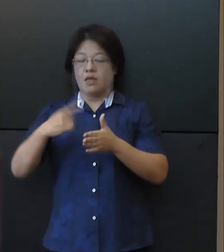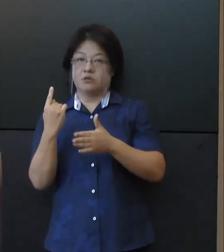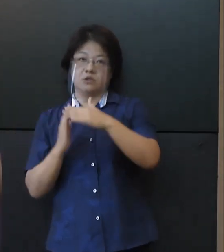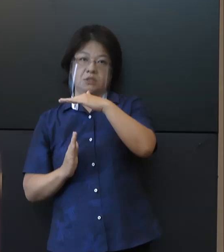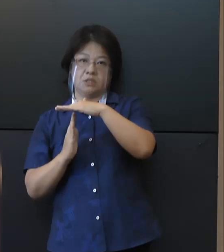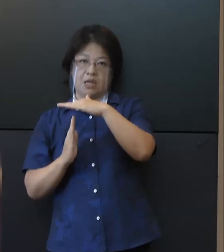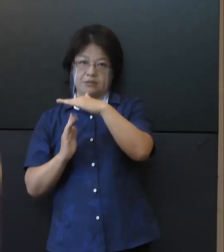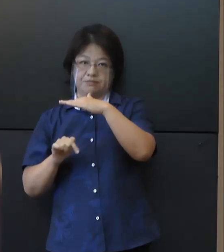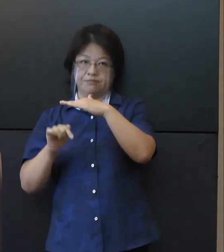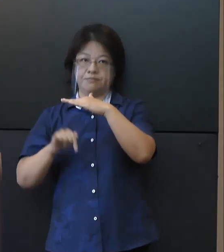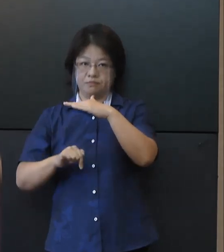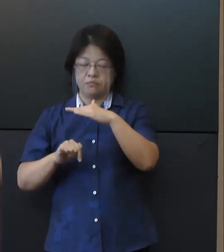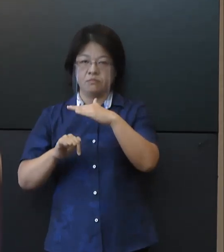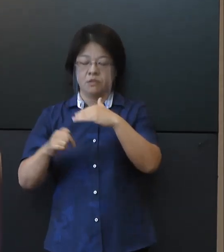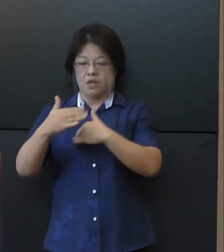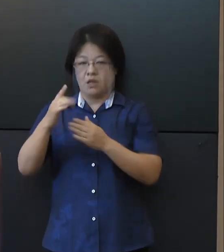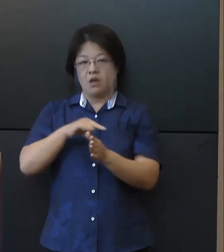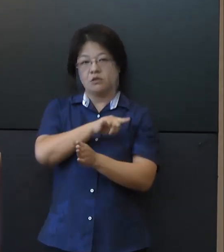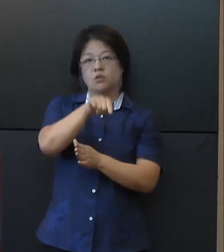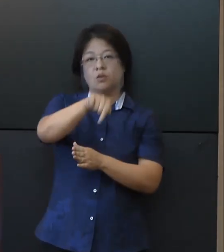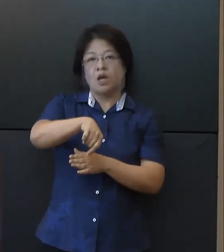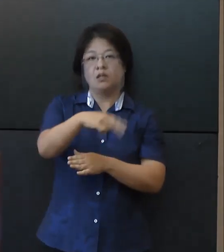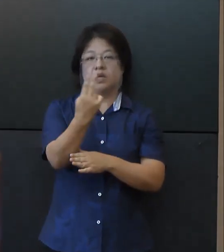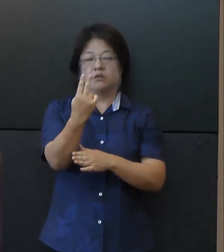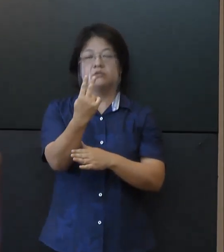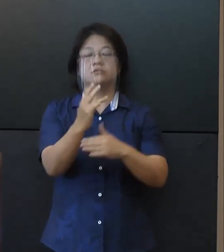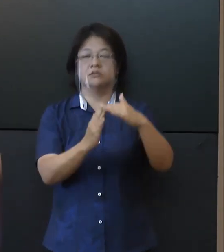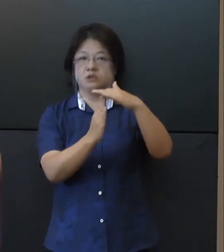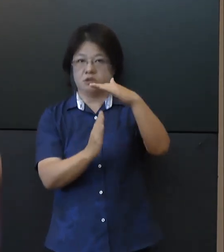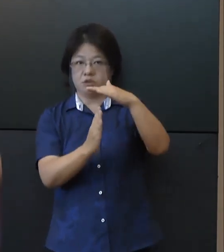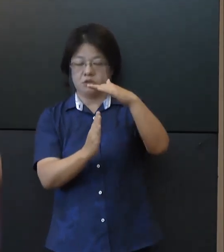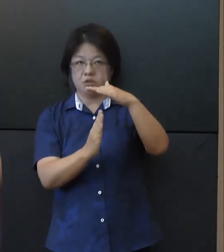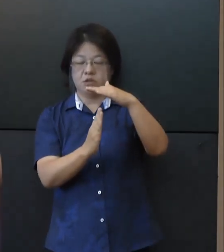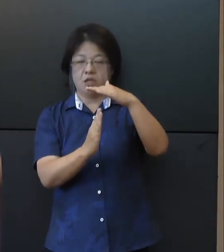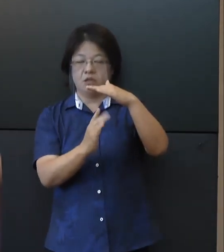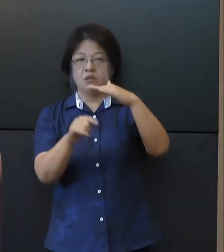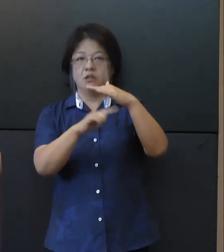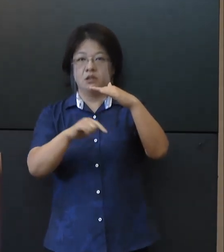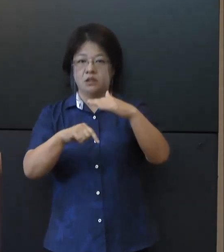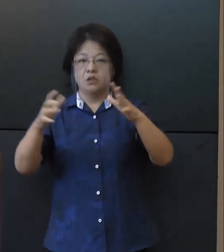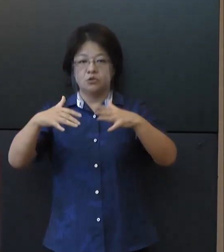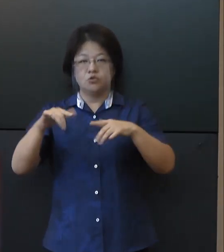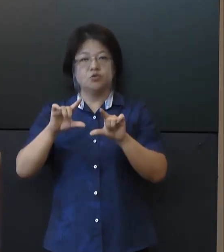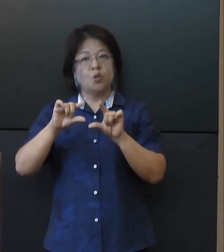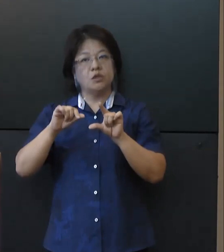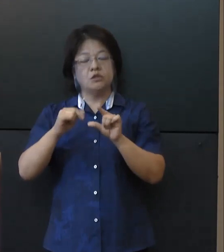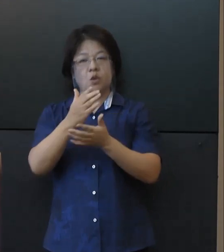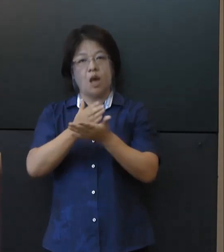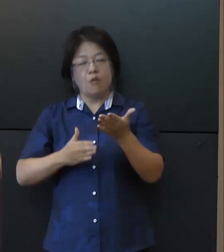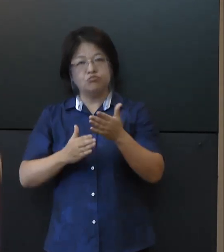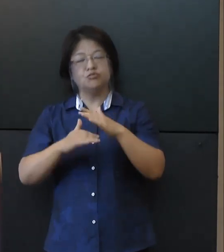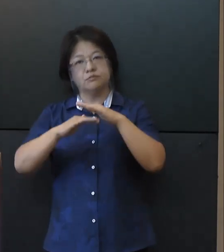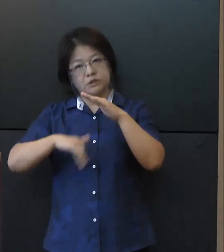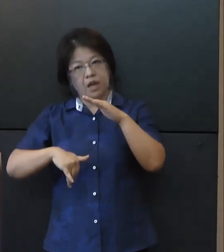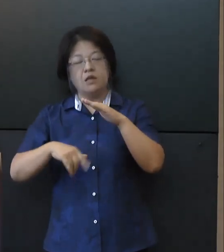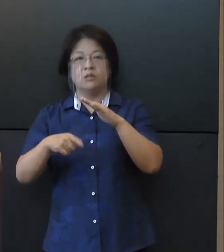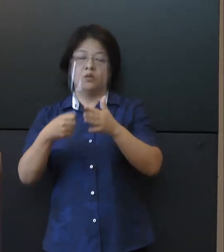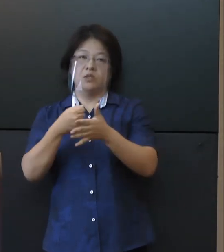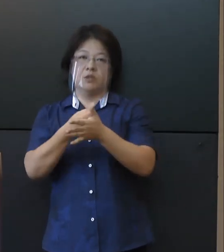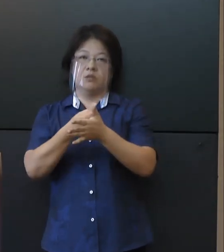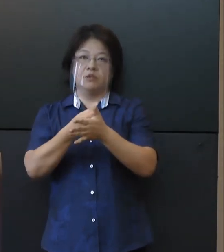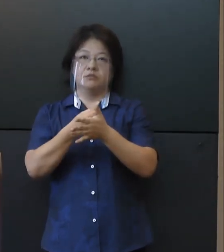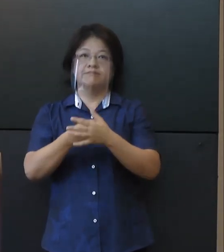内、屋外200人以内で収容率を半分以下としておりますが、